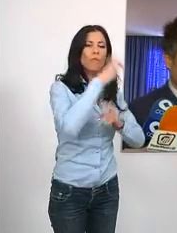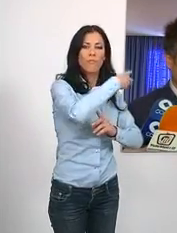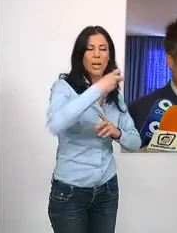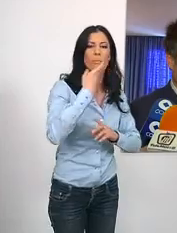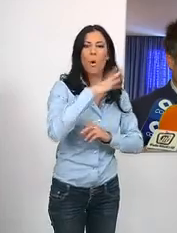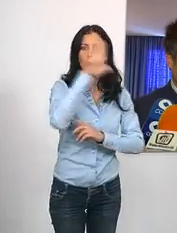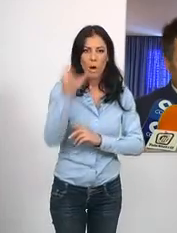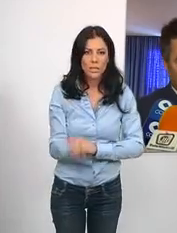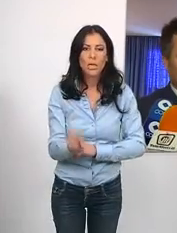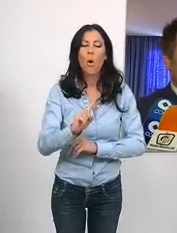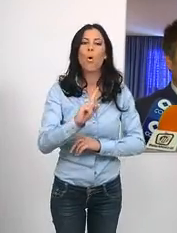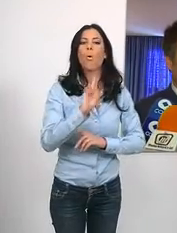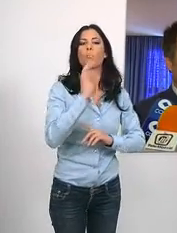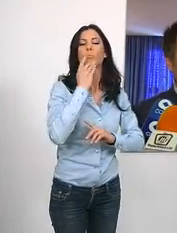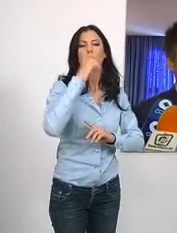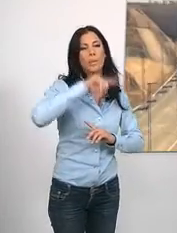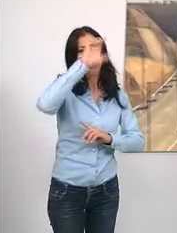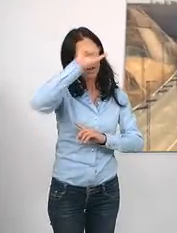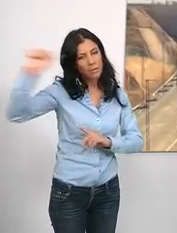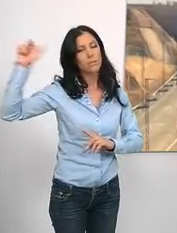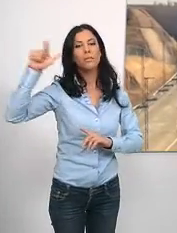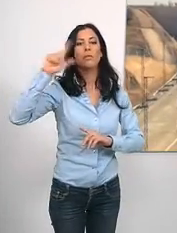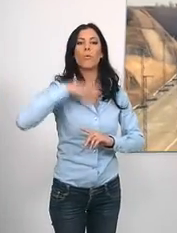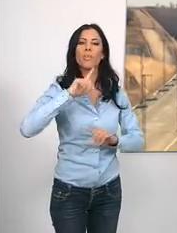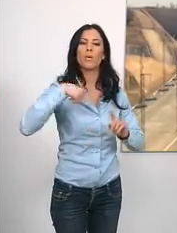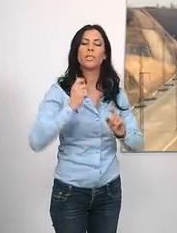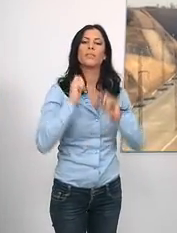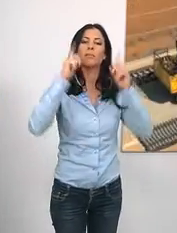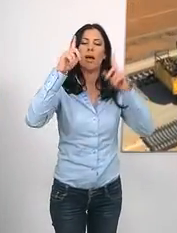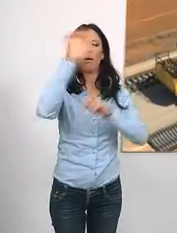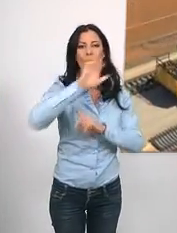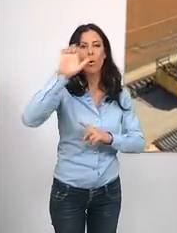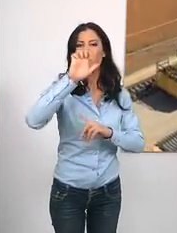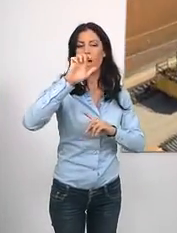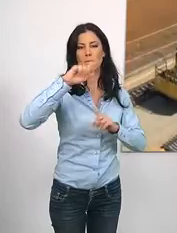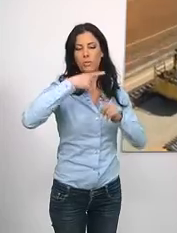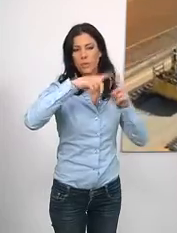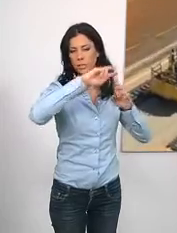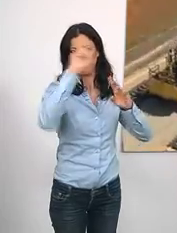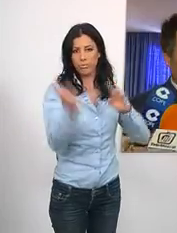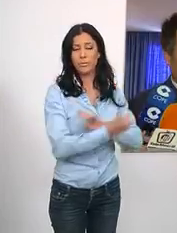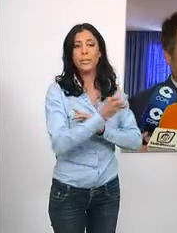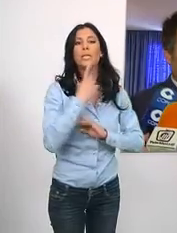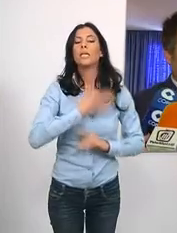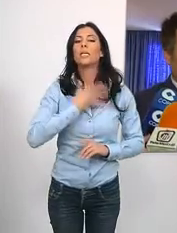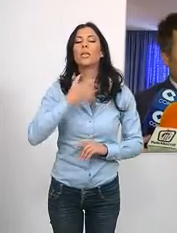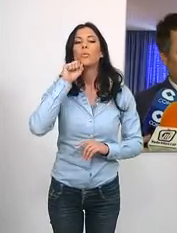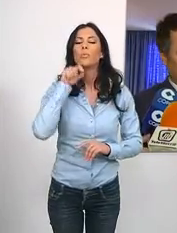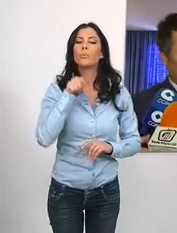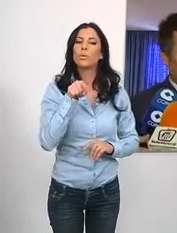llegan de Asia o bien de África y poder llevar losos al resto de Europa mediante ferrocarril el alcalde de motril señaló